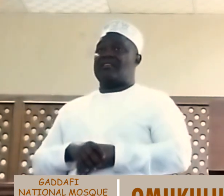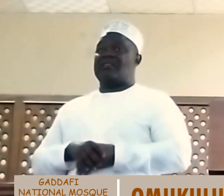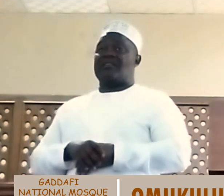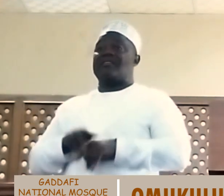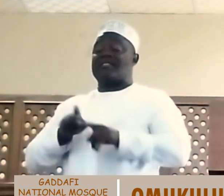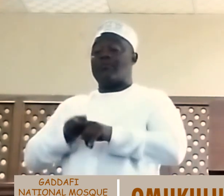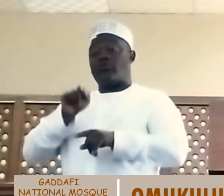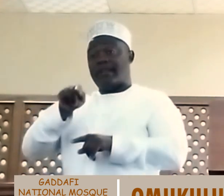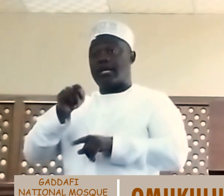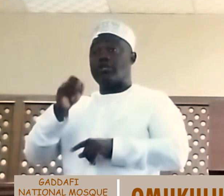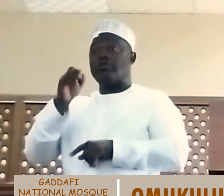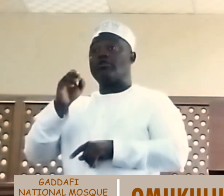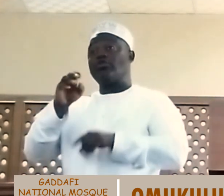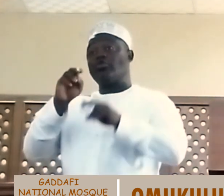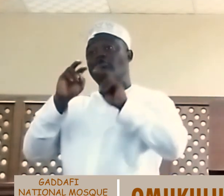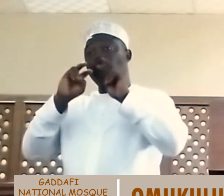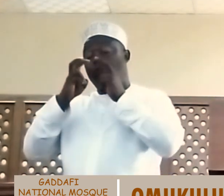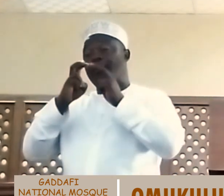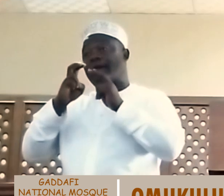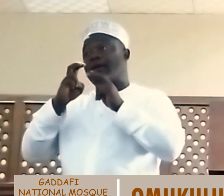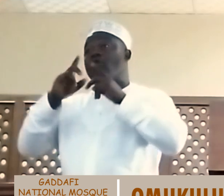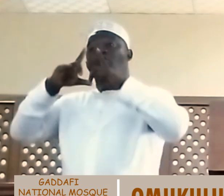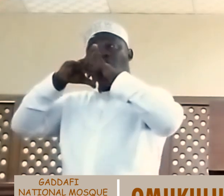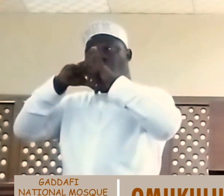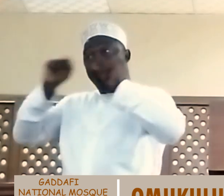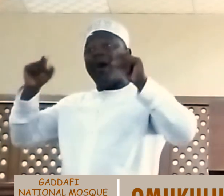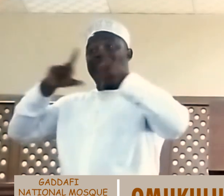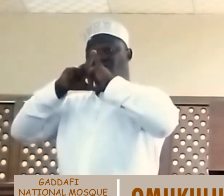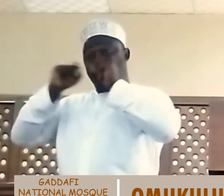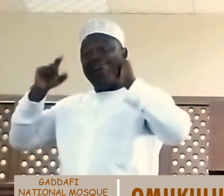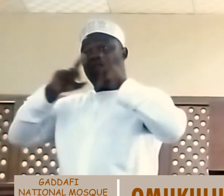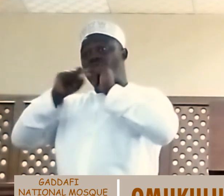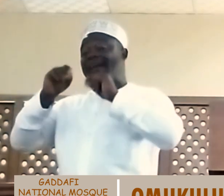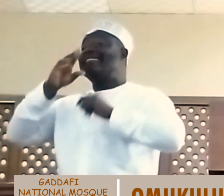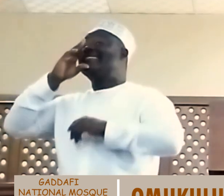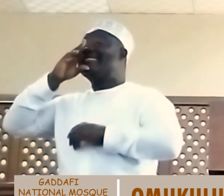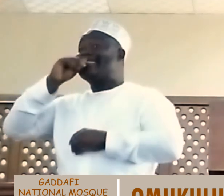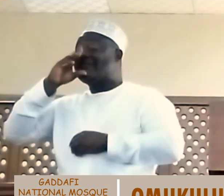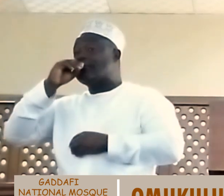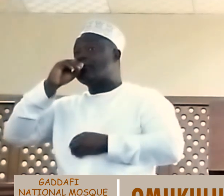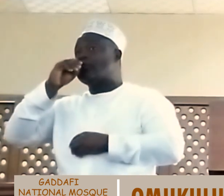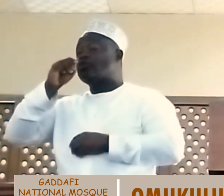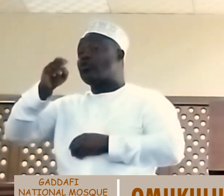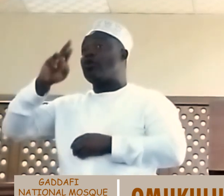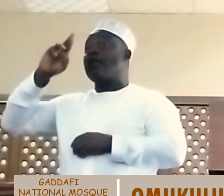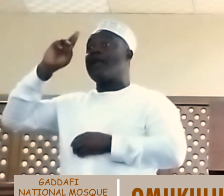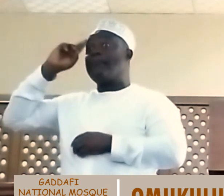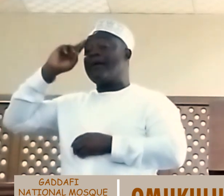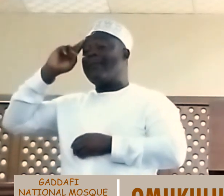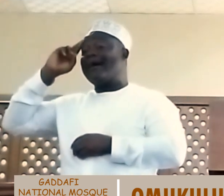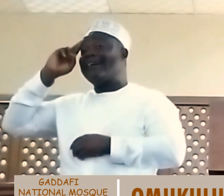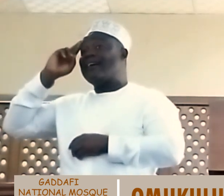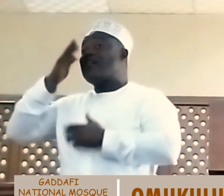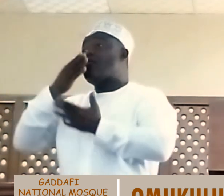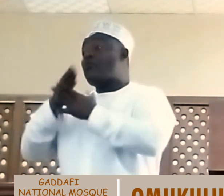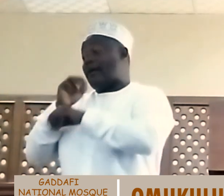ebadde yakutujjukiza nti mu bigambo byaffe bye twogera tumanye nti bikola